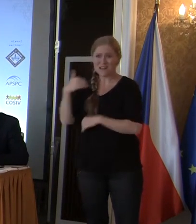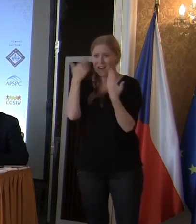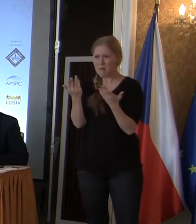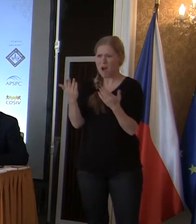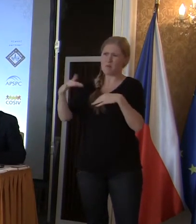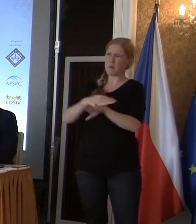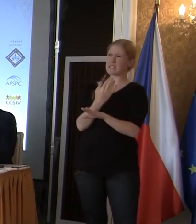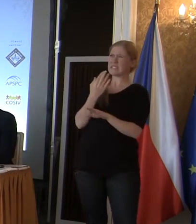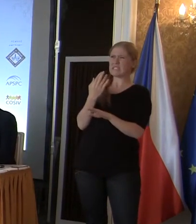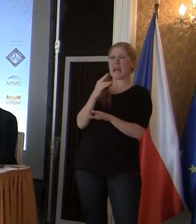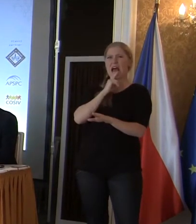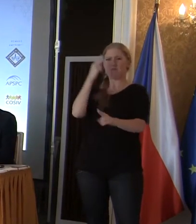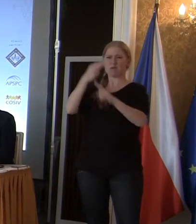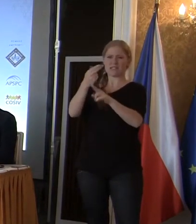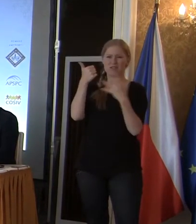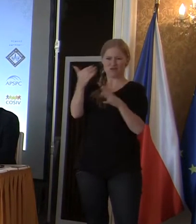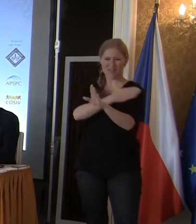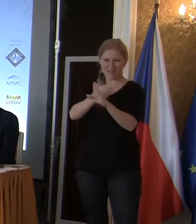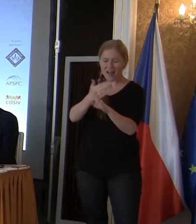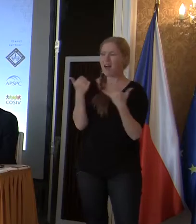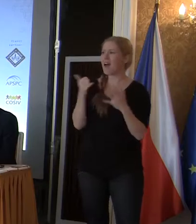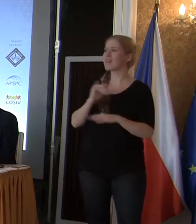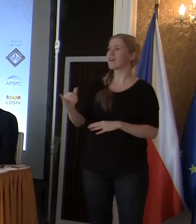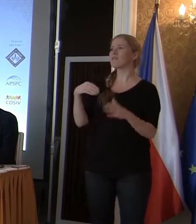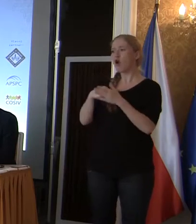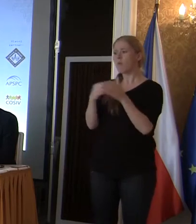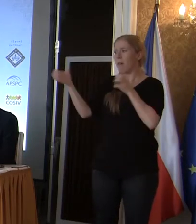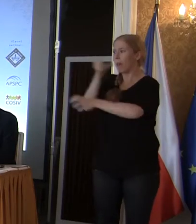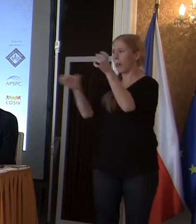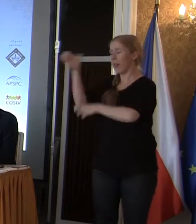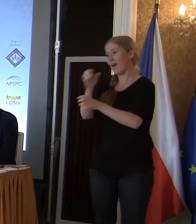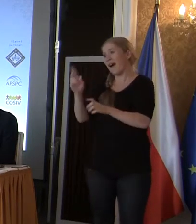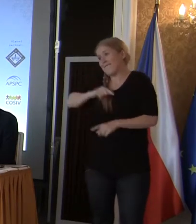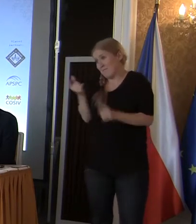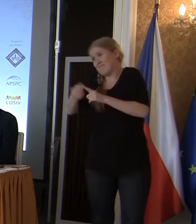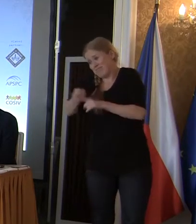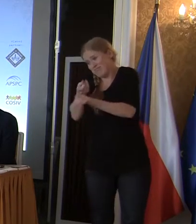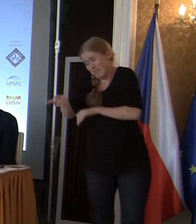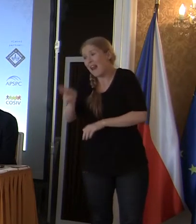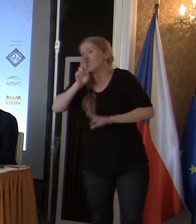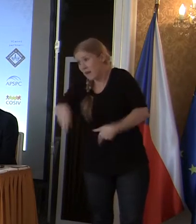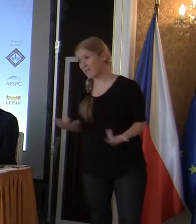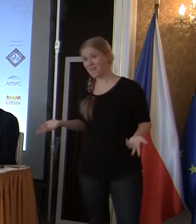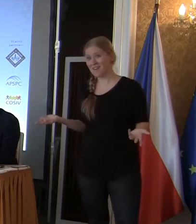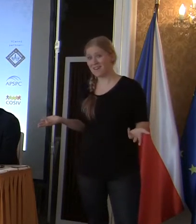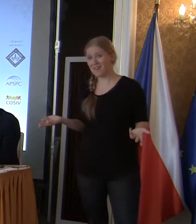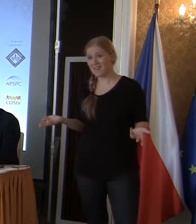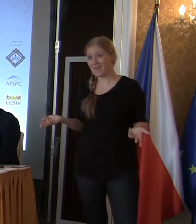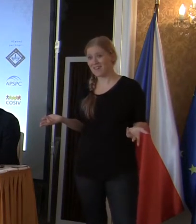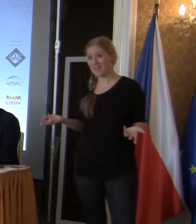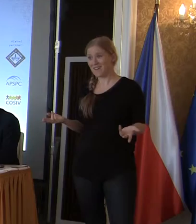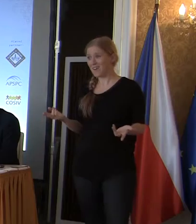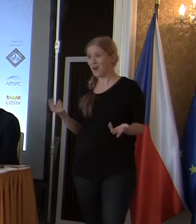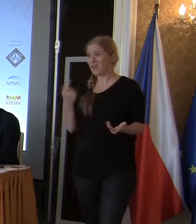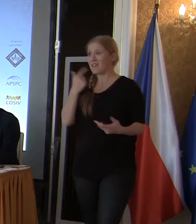minus. No, to je u nás celkem normální, běžné. Tak, já se za svůj sarkazmus omlouvám, ale troufám si tvrdit, že je snad na místě. To není výtka k